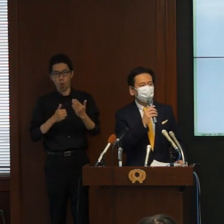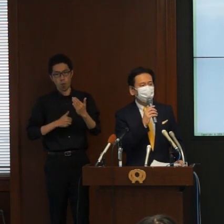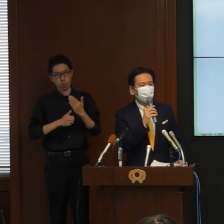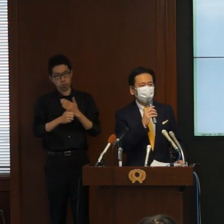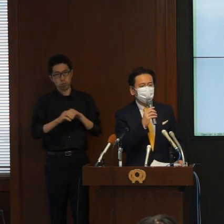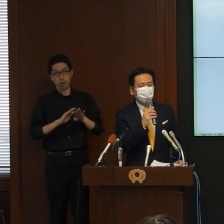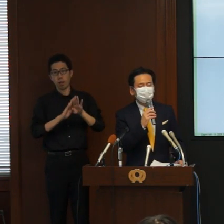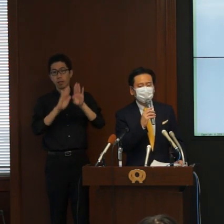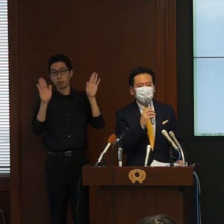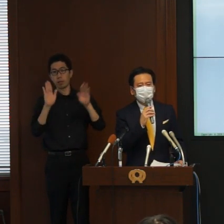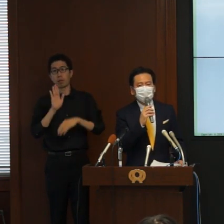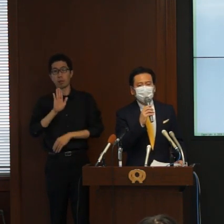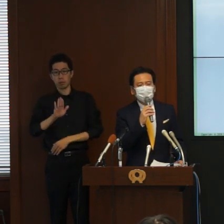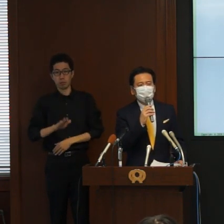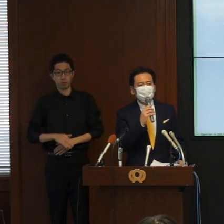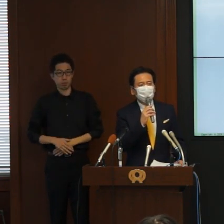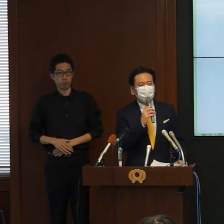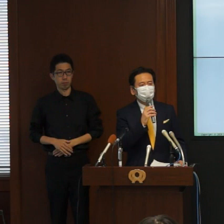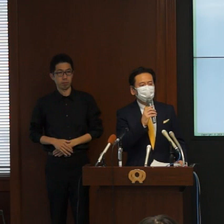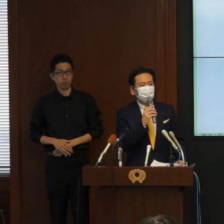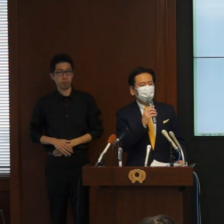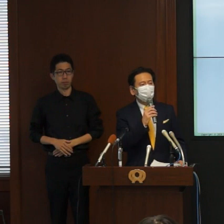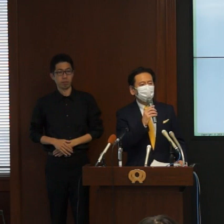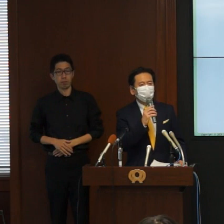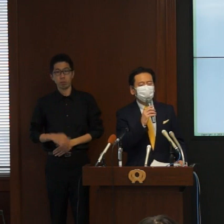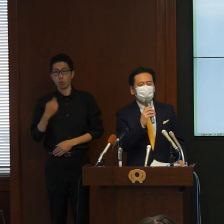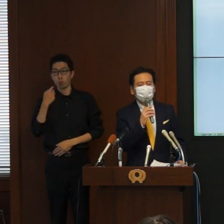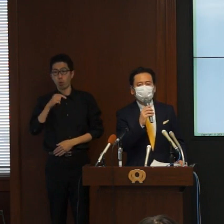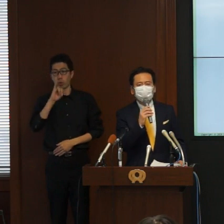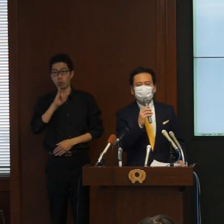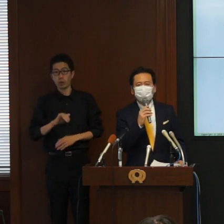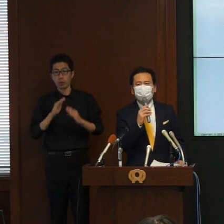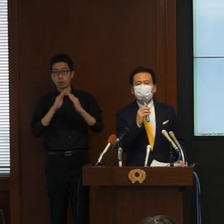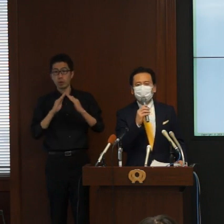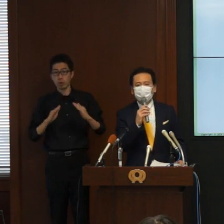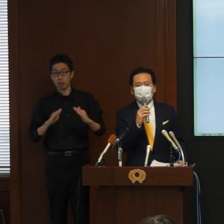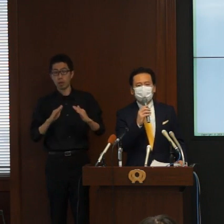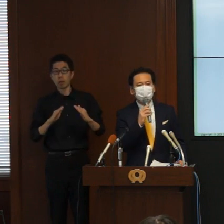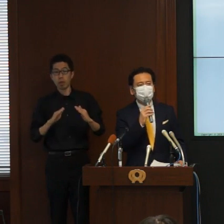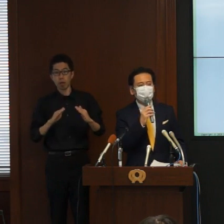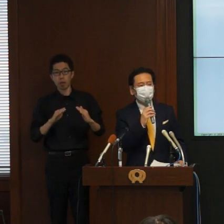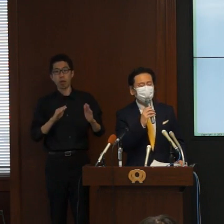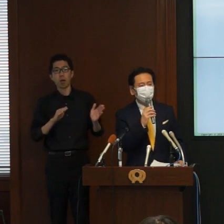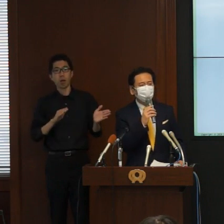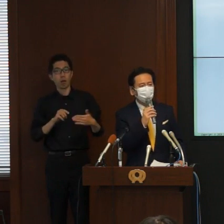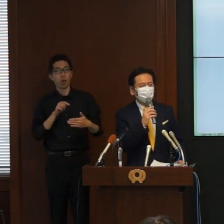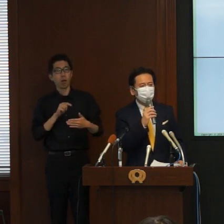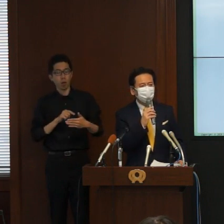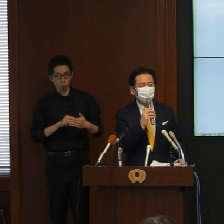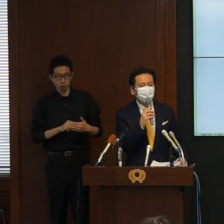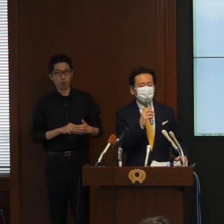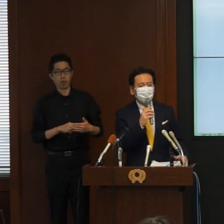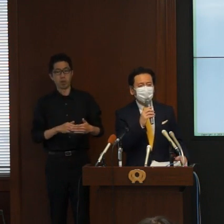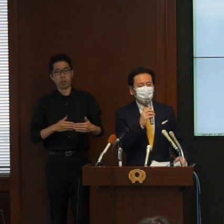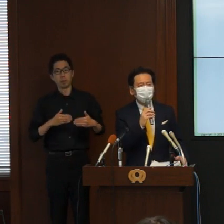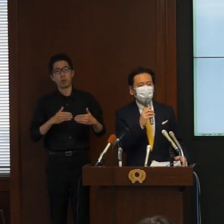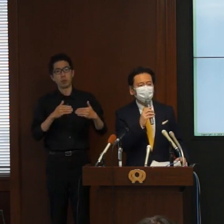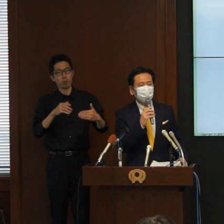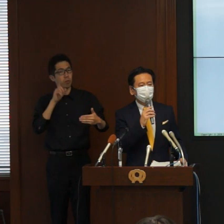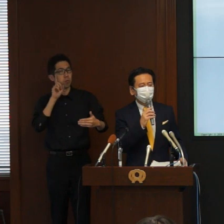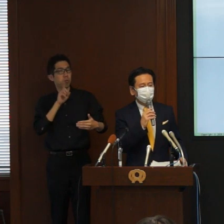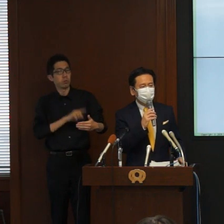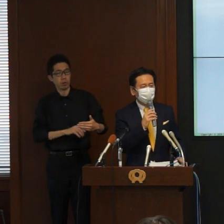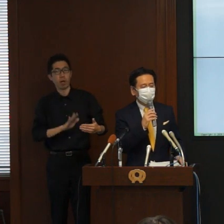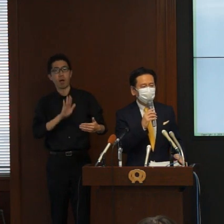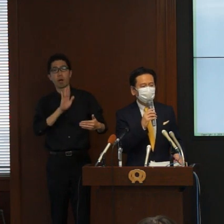開しております。教育委員会の方からは順調に今推移しているということでありますので、これ